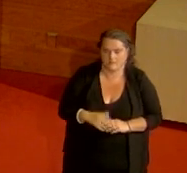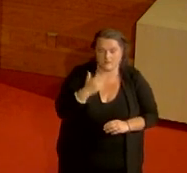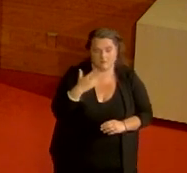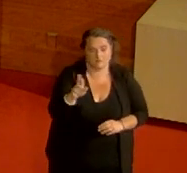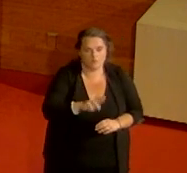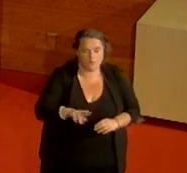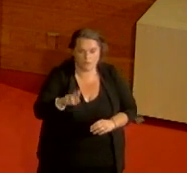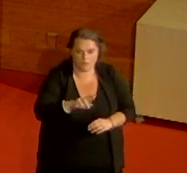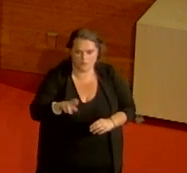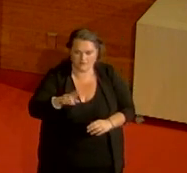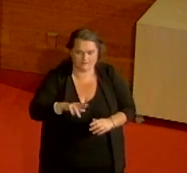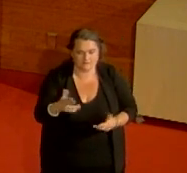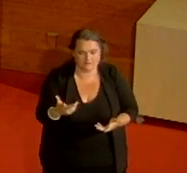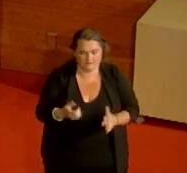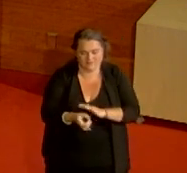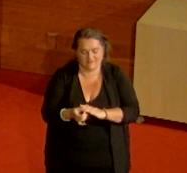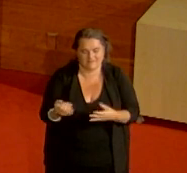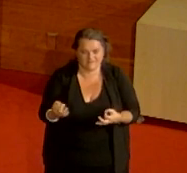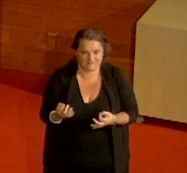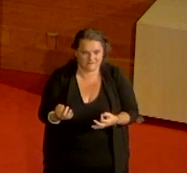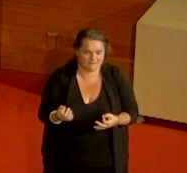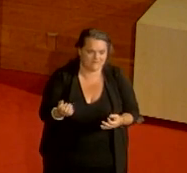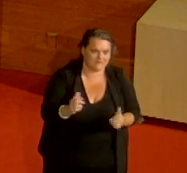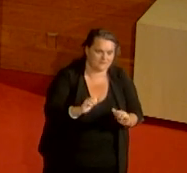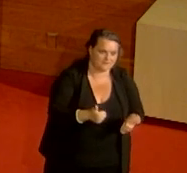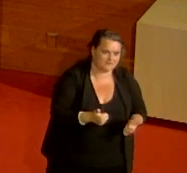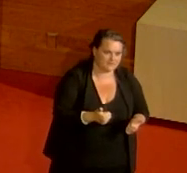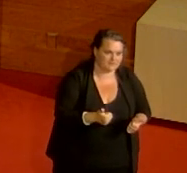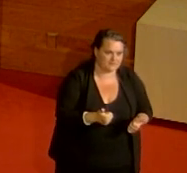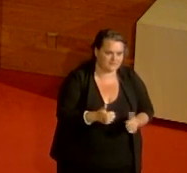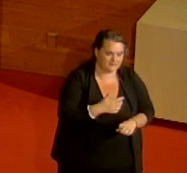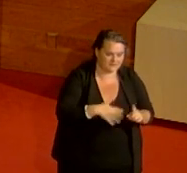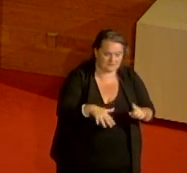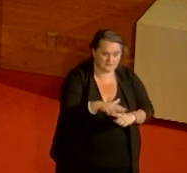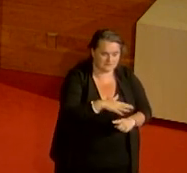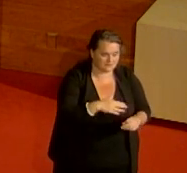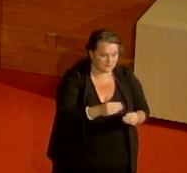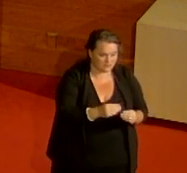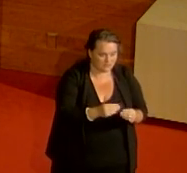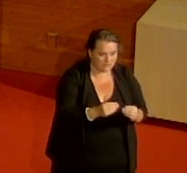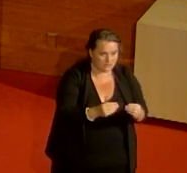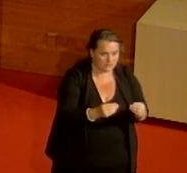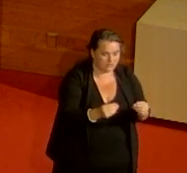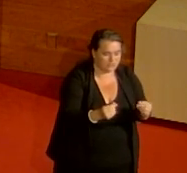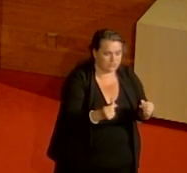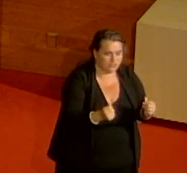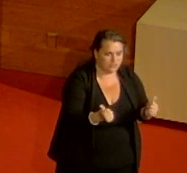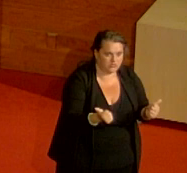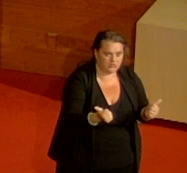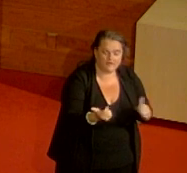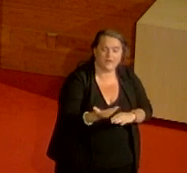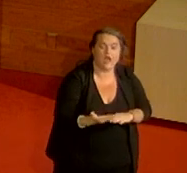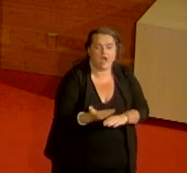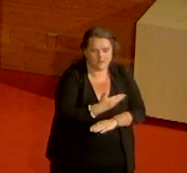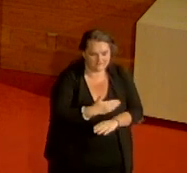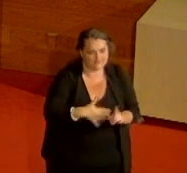os comentaba es que estamos pasando del de que del desdibujamiento del contexto e que antes era el que el que